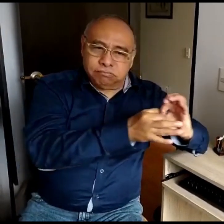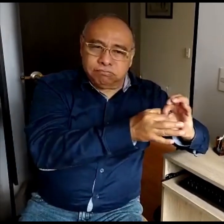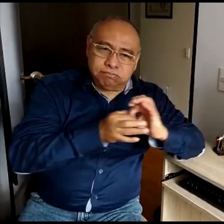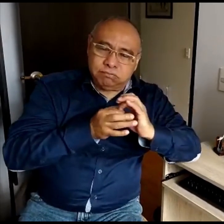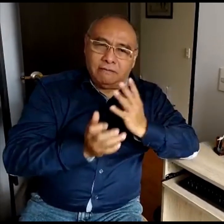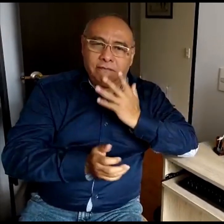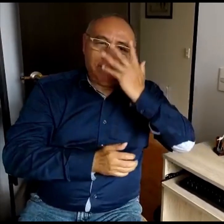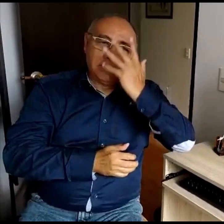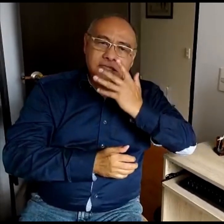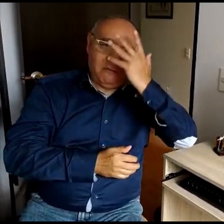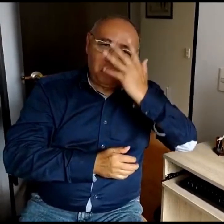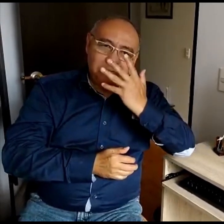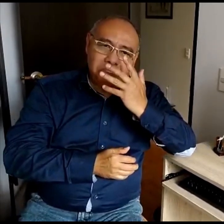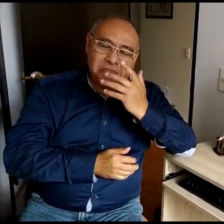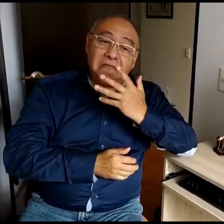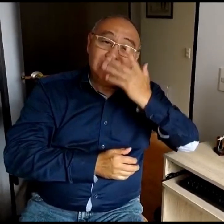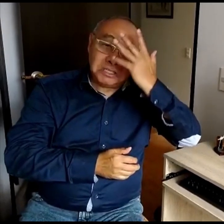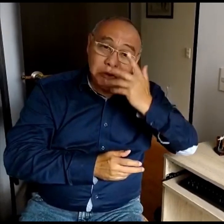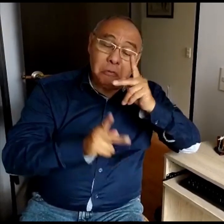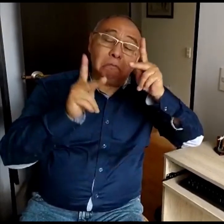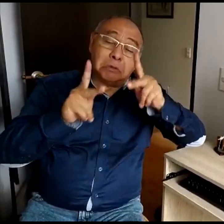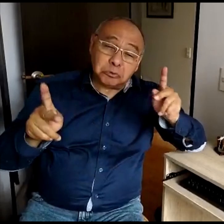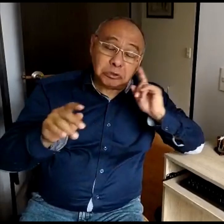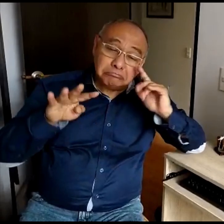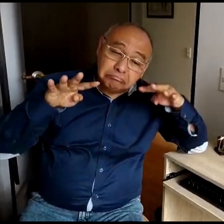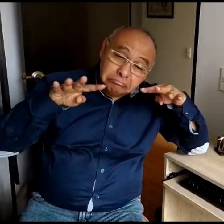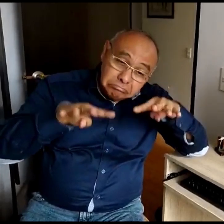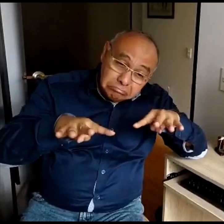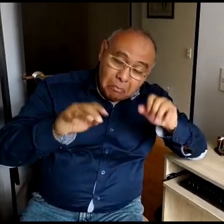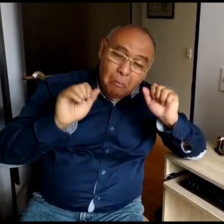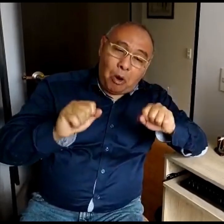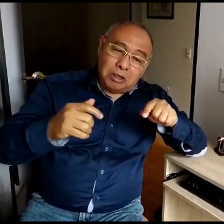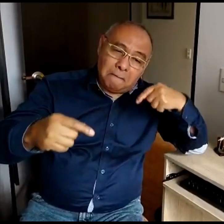Allí pueden postear comentarios y preguntas de manera escrita o por medio de videos.